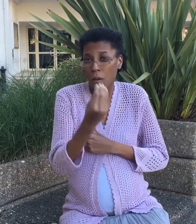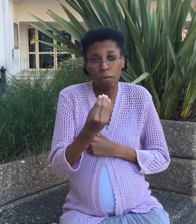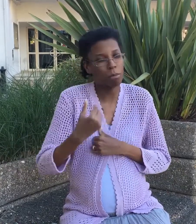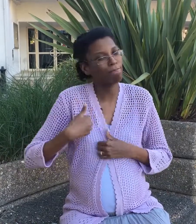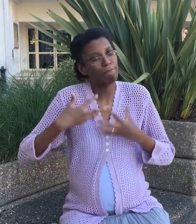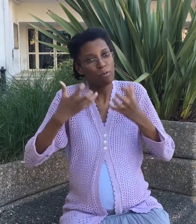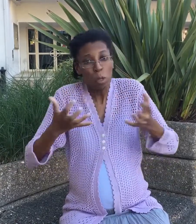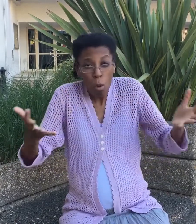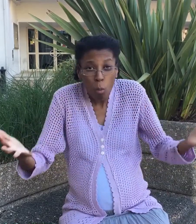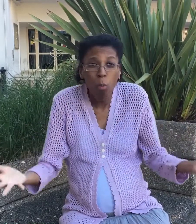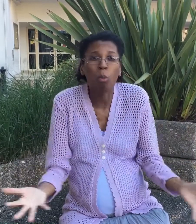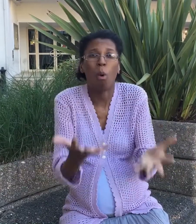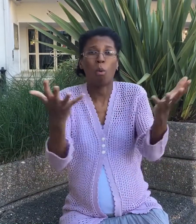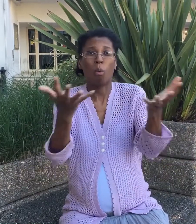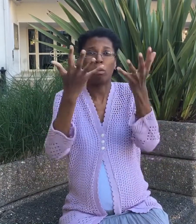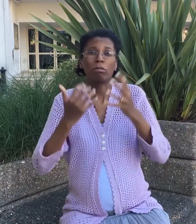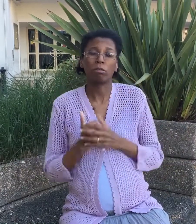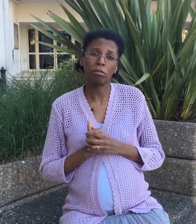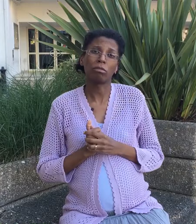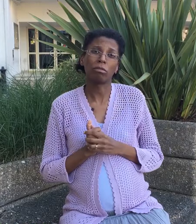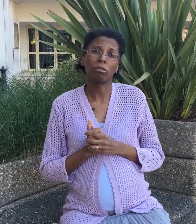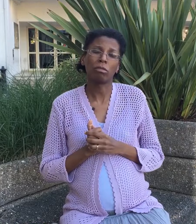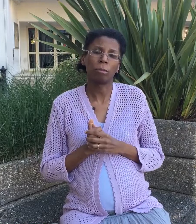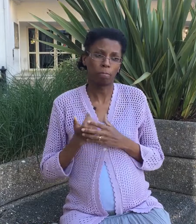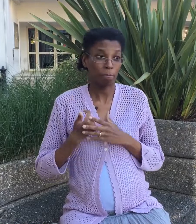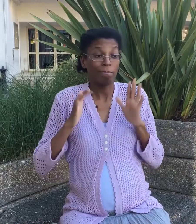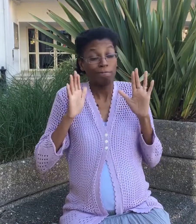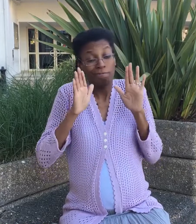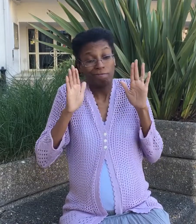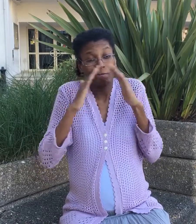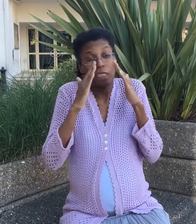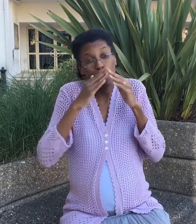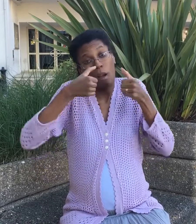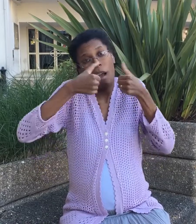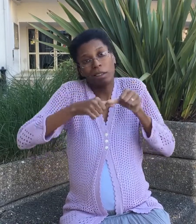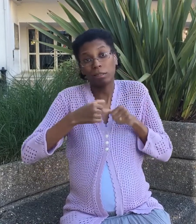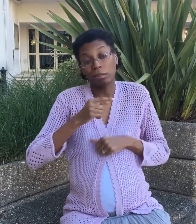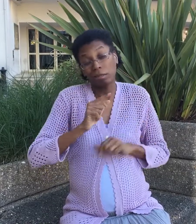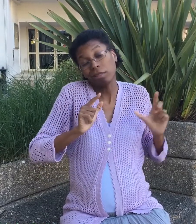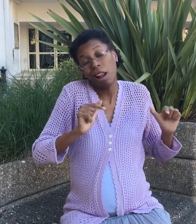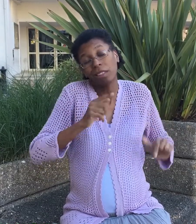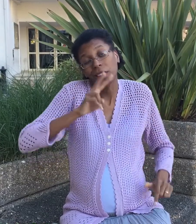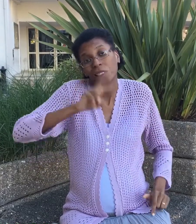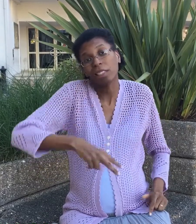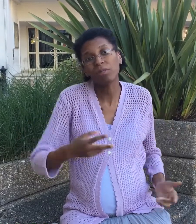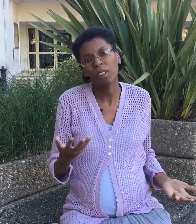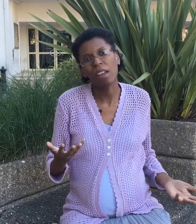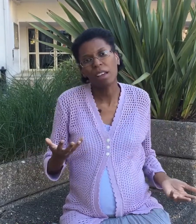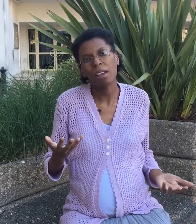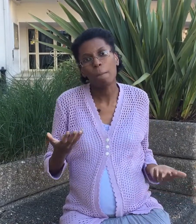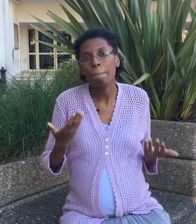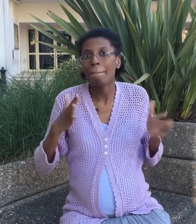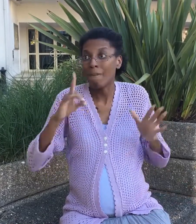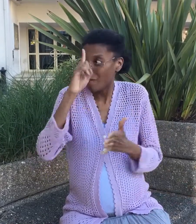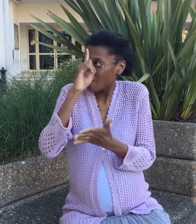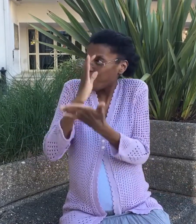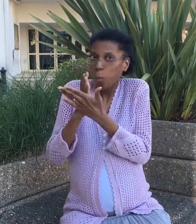jeunes, nos enfants, à vivre cette période de confinement avec